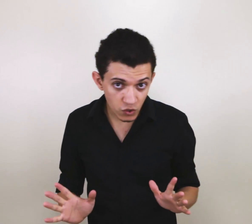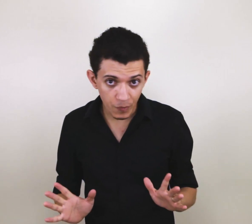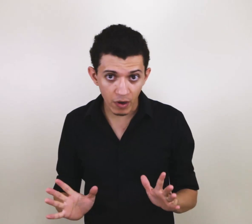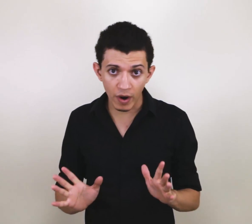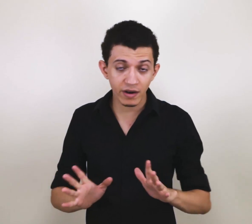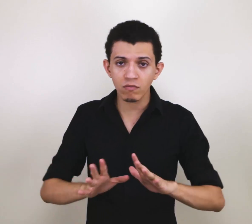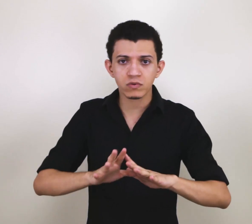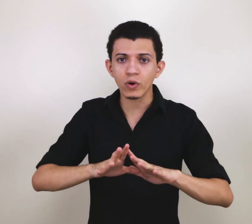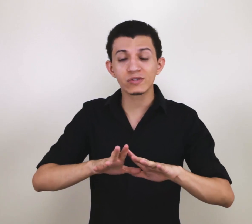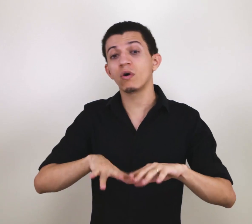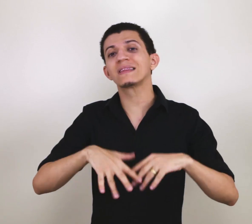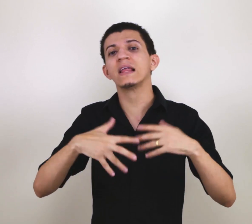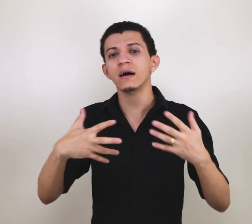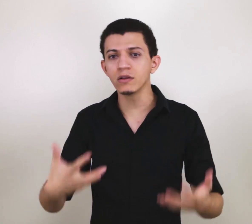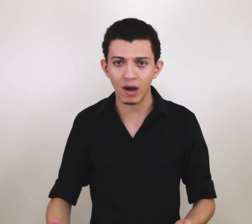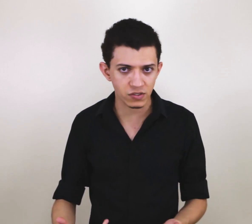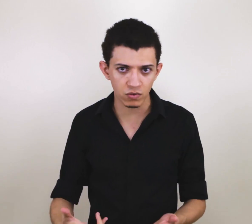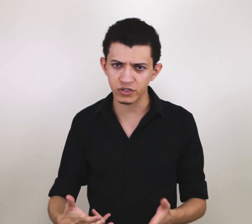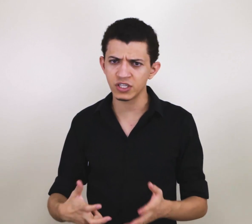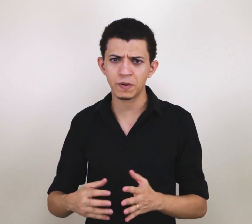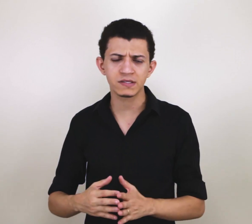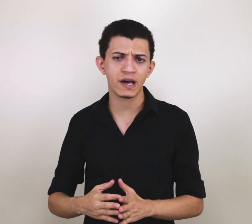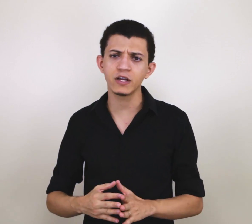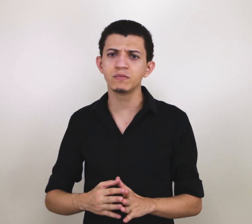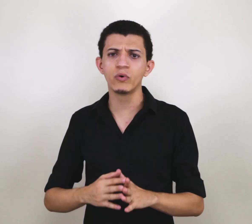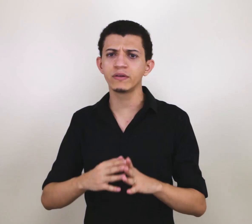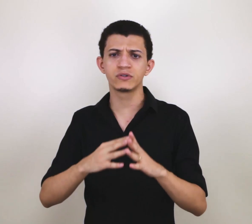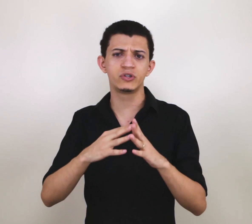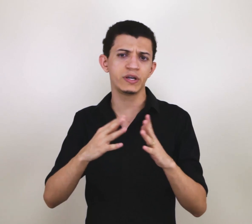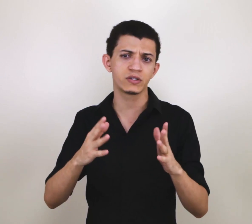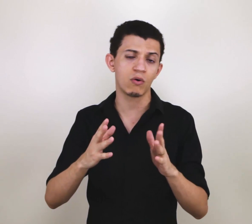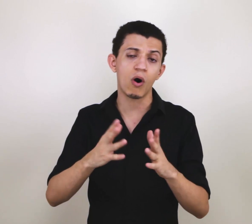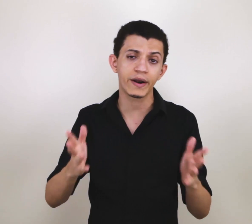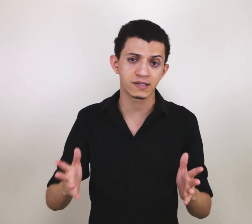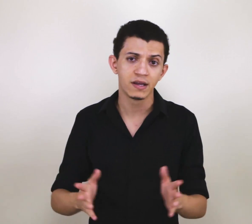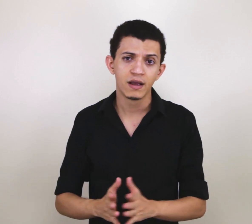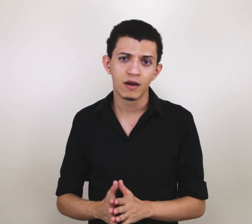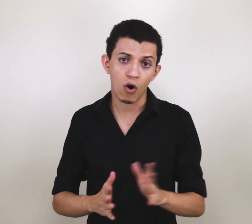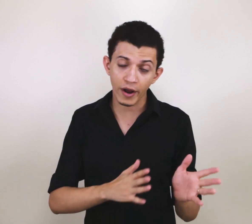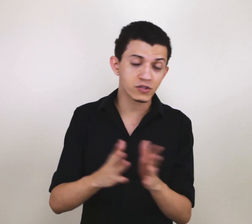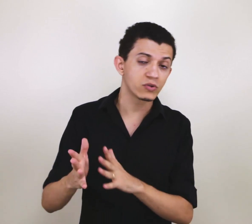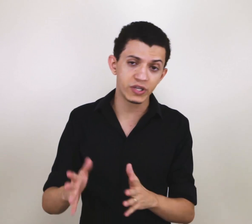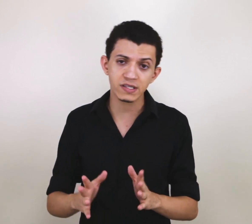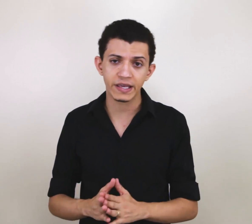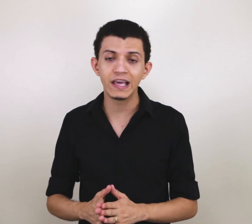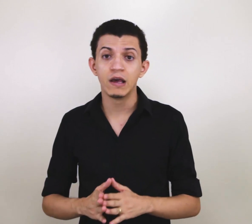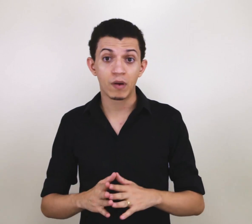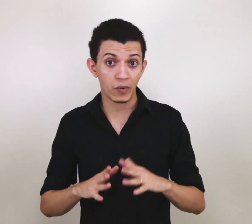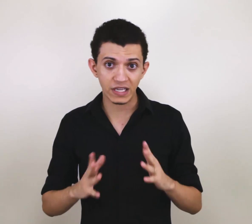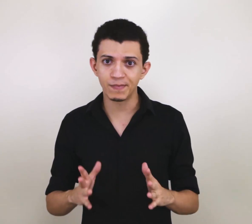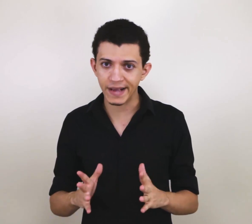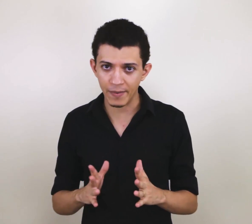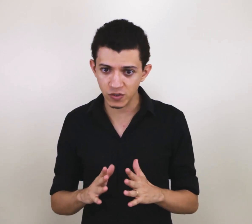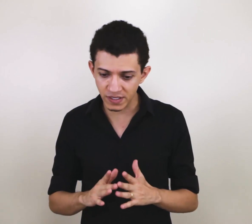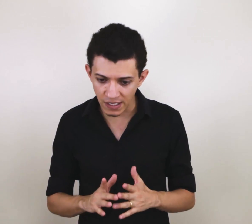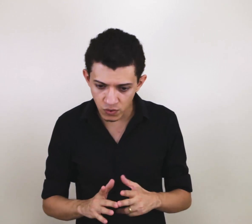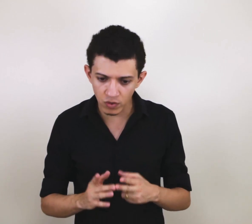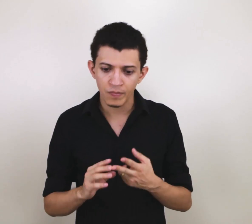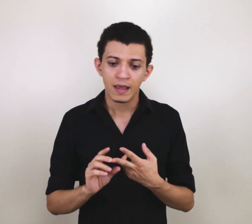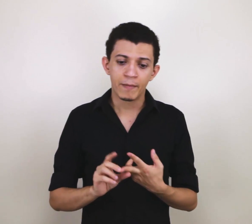tópico agora. Não estou esgotando o assunto, a gente precisaria de muitos dias ou horas ou dias aqui para poder explicar mais sobre esse assunto, mas